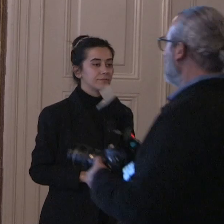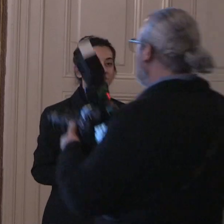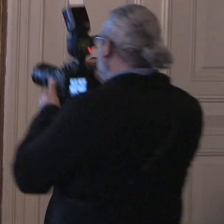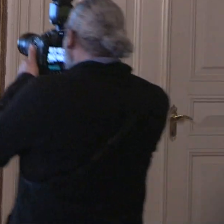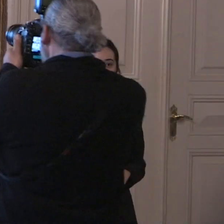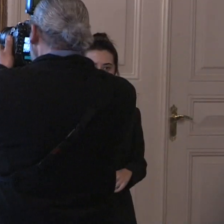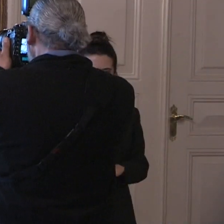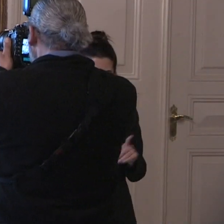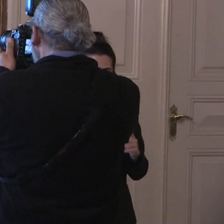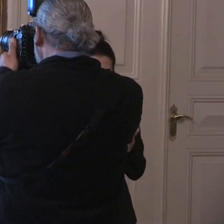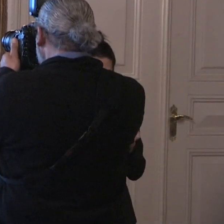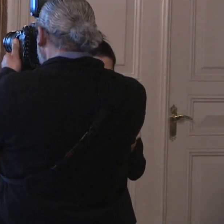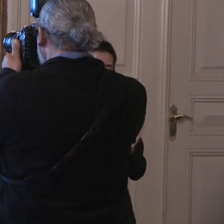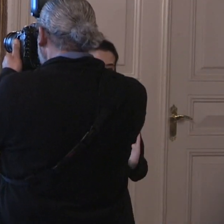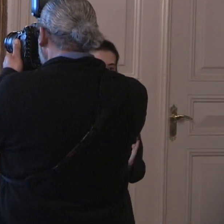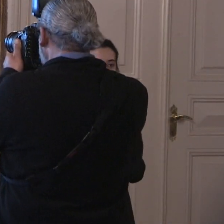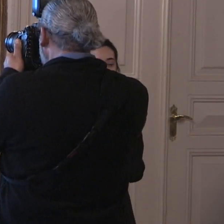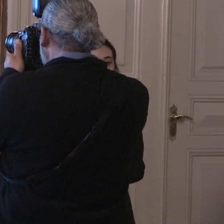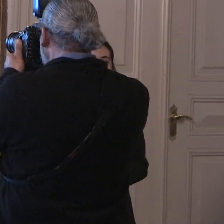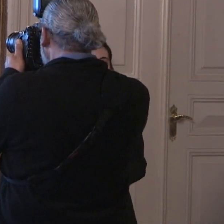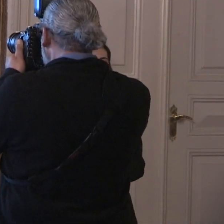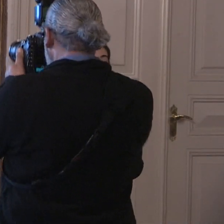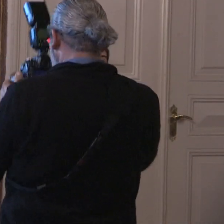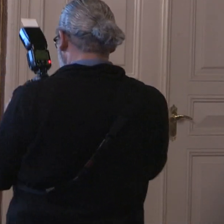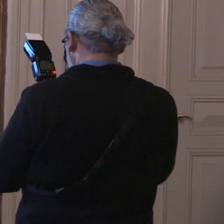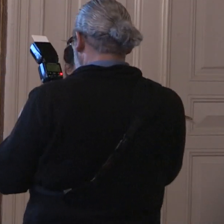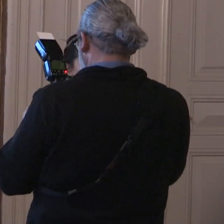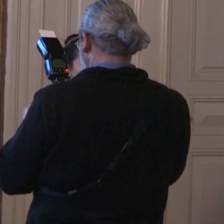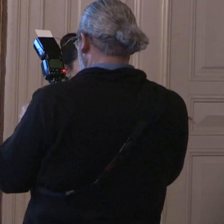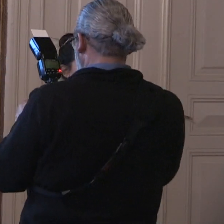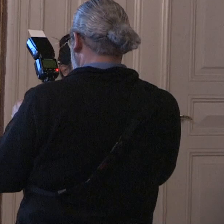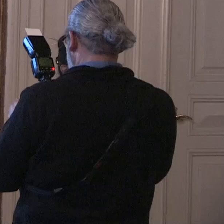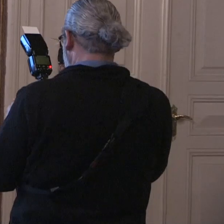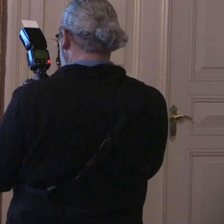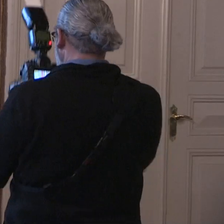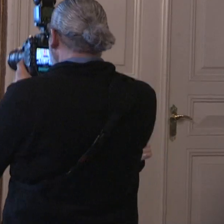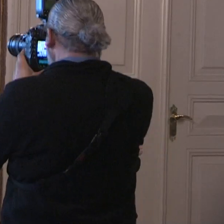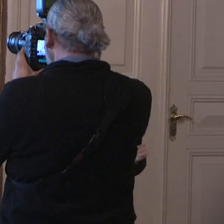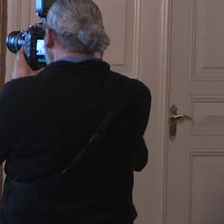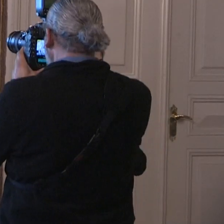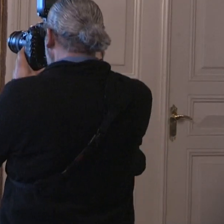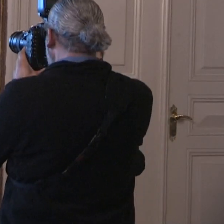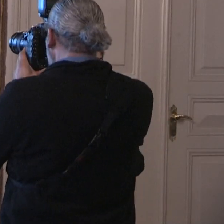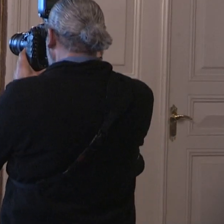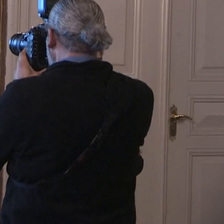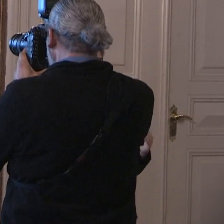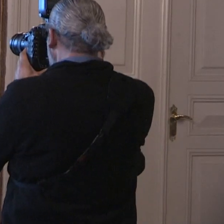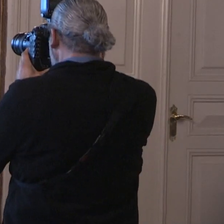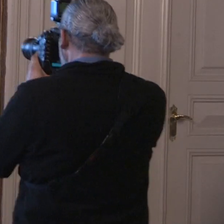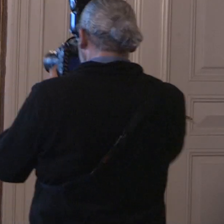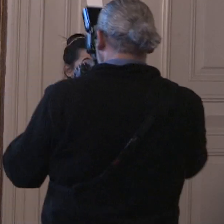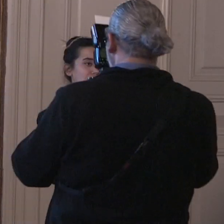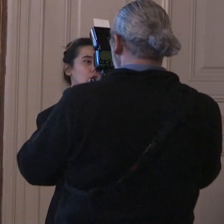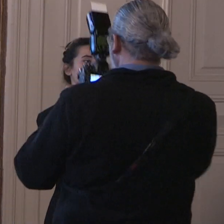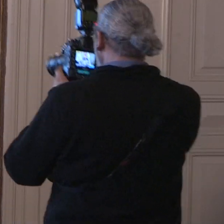Hukuk Fakültesi öğrencisi Sayın Mücahit Ünlü'yü davet ediyorum. Buyurun lütfen. Sesim iyi sanırım. Ben Enugar'a birinci sınıftayken geldim. Şu an ise dördüncü sınıftayım.